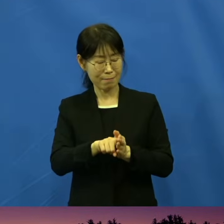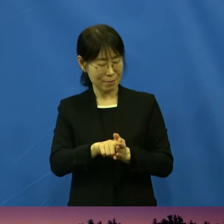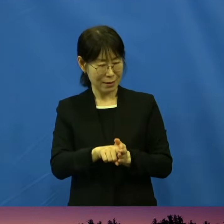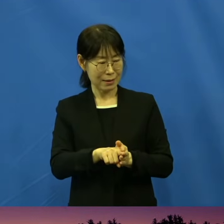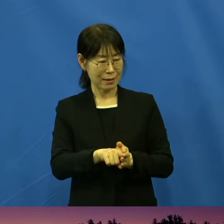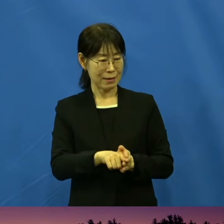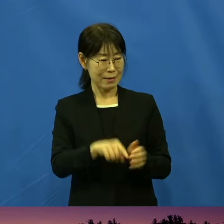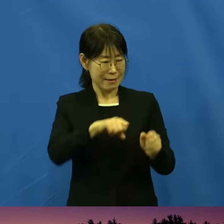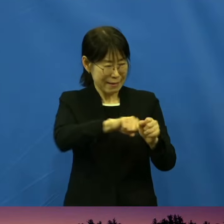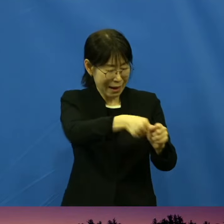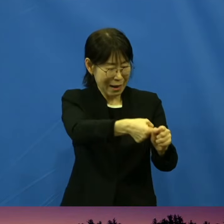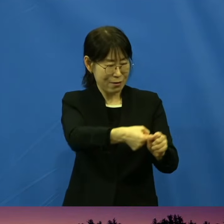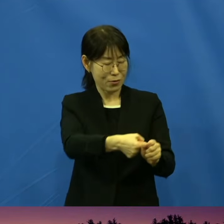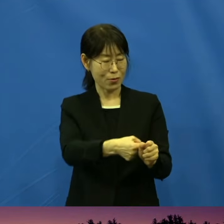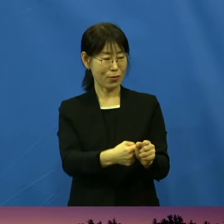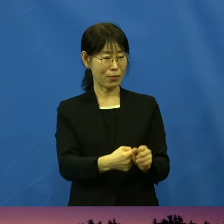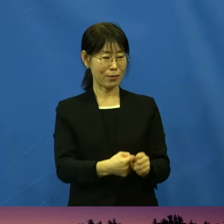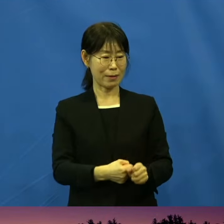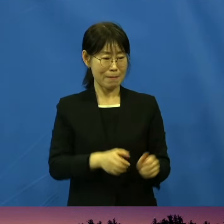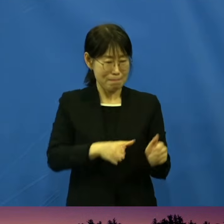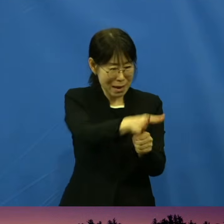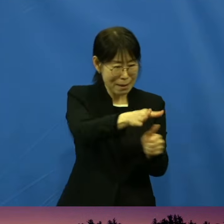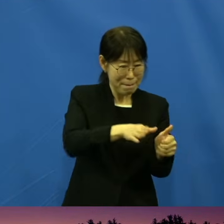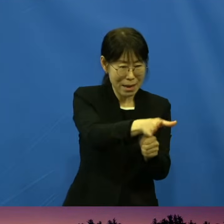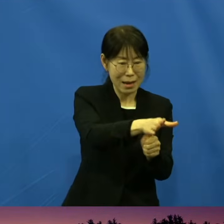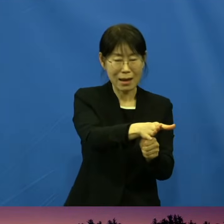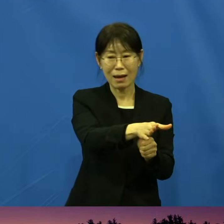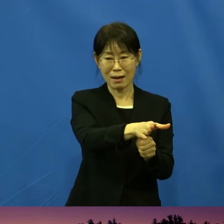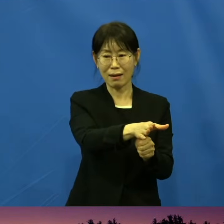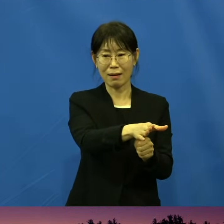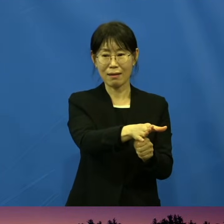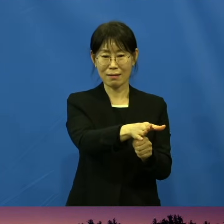무리수를 뜨더라도 막 희생을 다른 사람이 강요하고, 그죠?